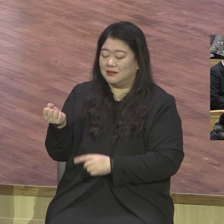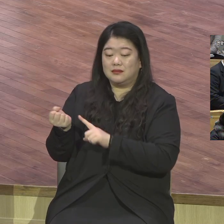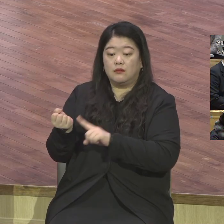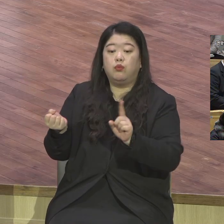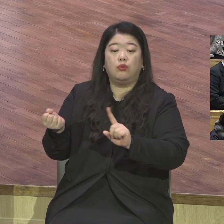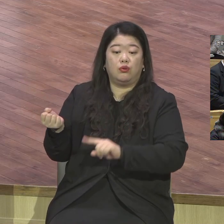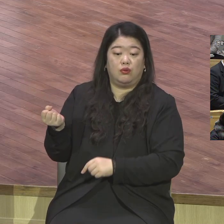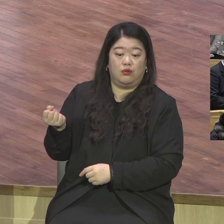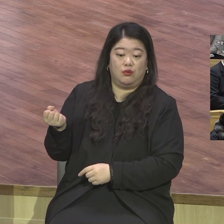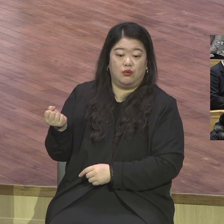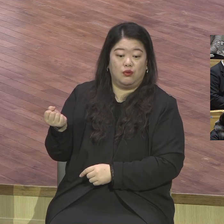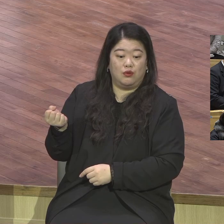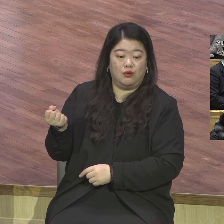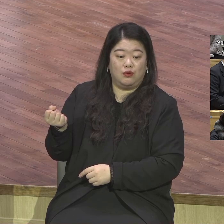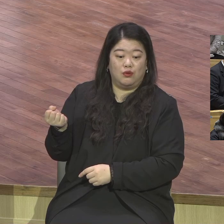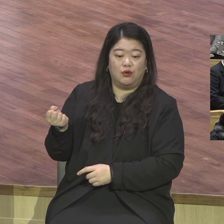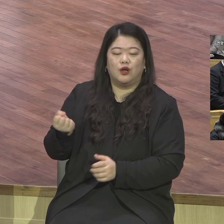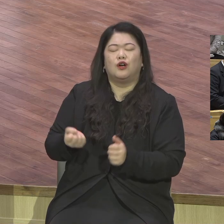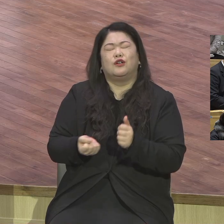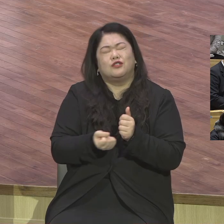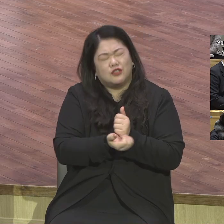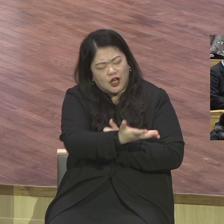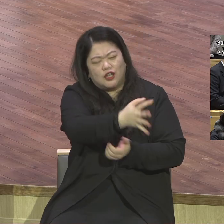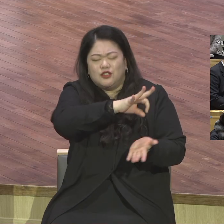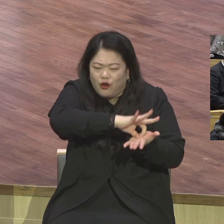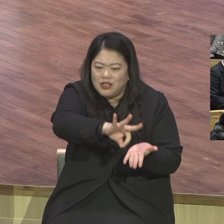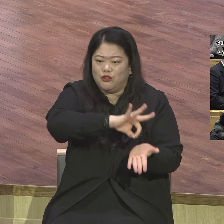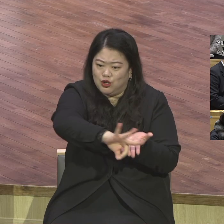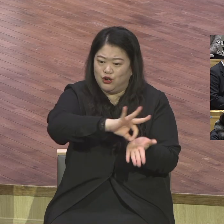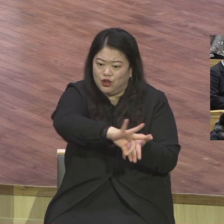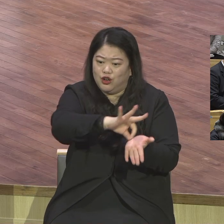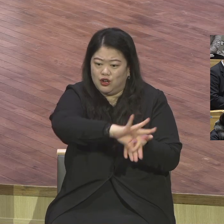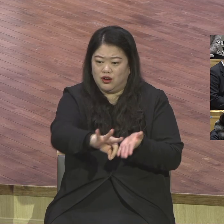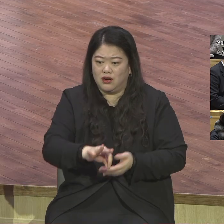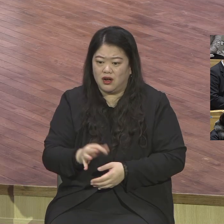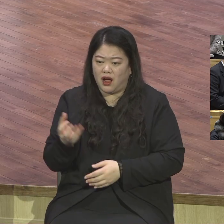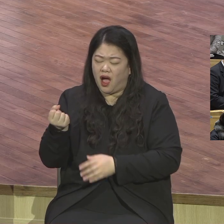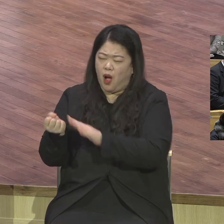된다. 이 실천적 믿음.